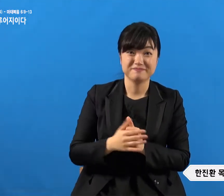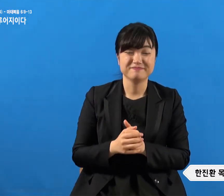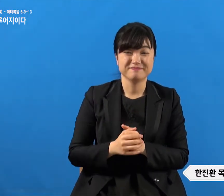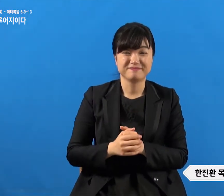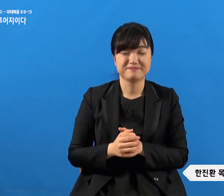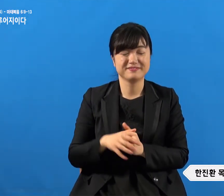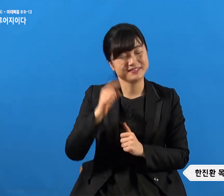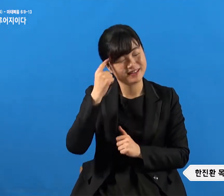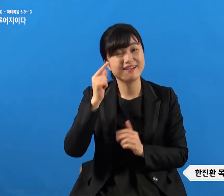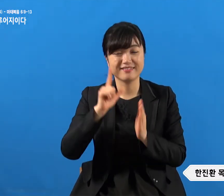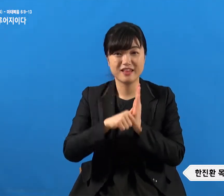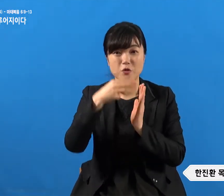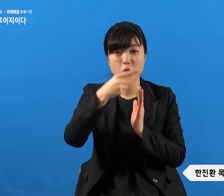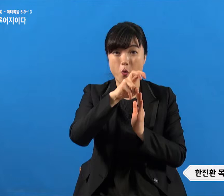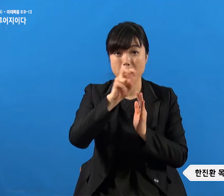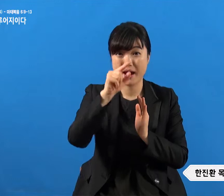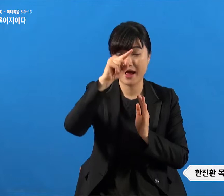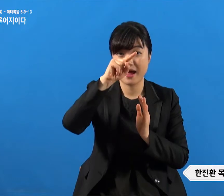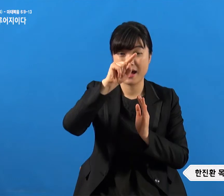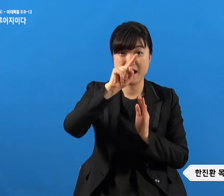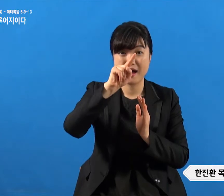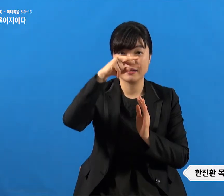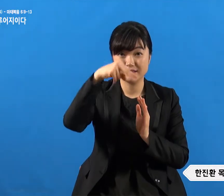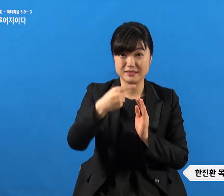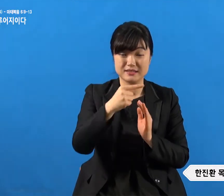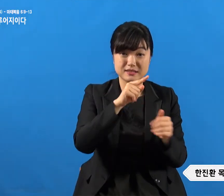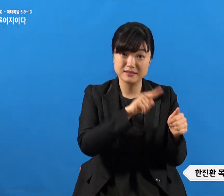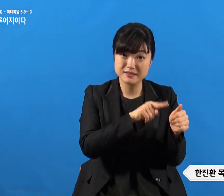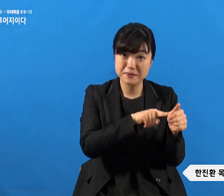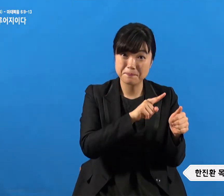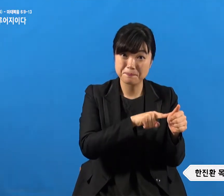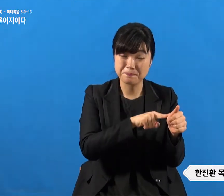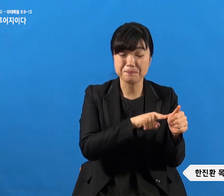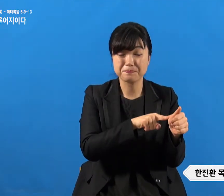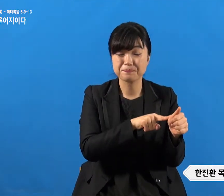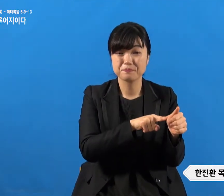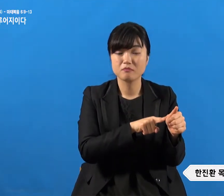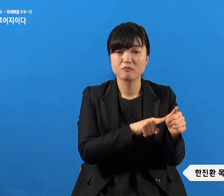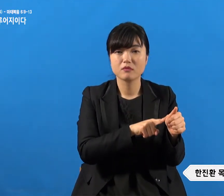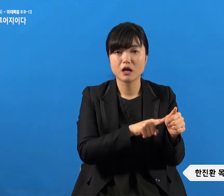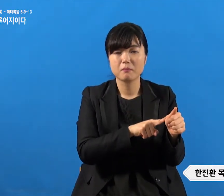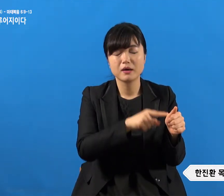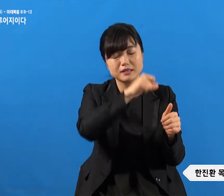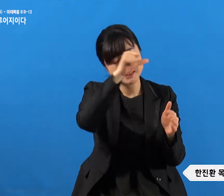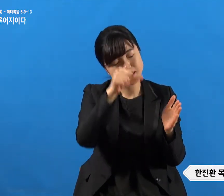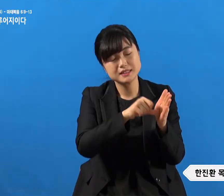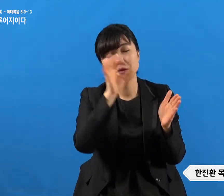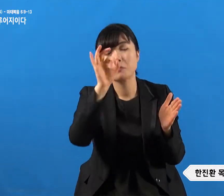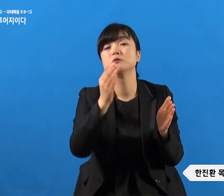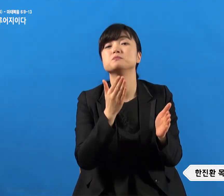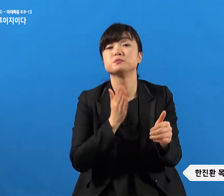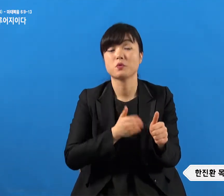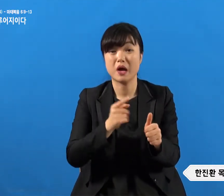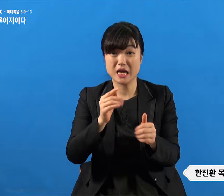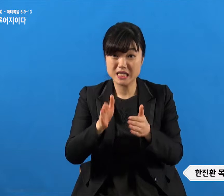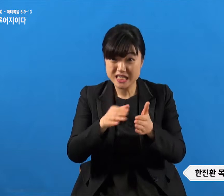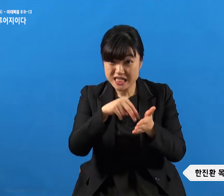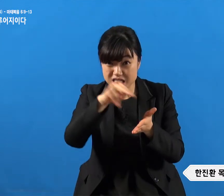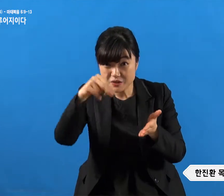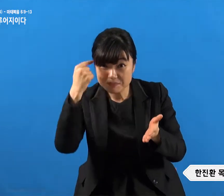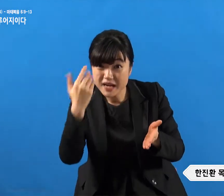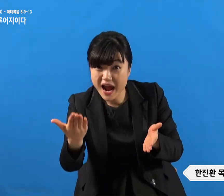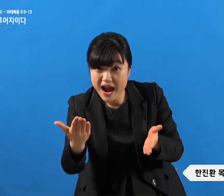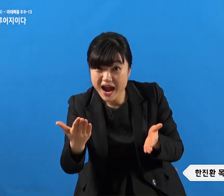여러분, 그러면 이 토마스 버너드의 인생을 한번 결산을 해봅시다. 그는 길을 잃은